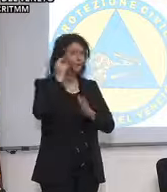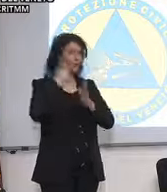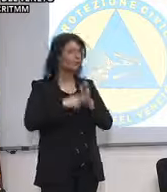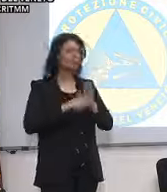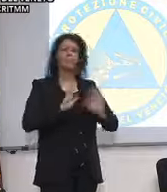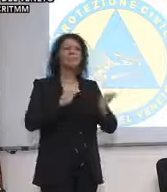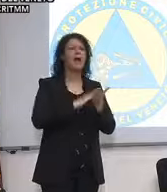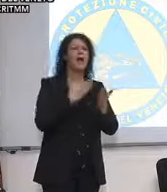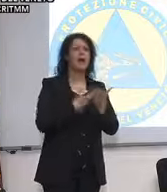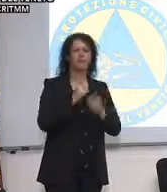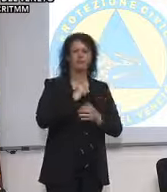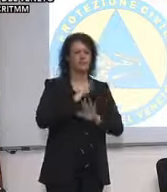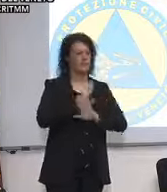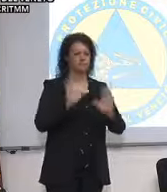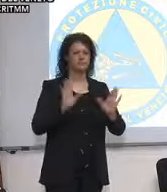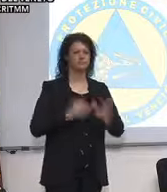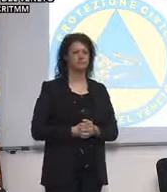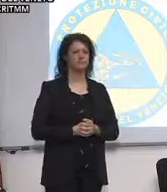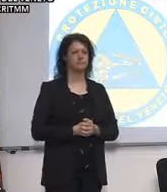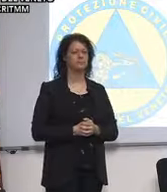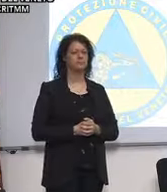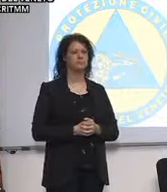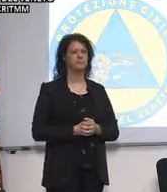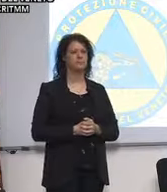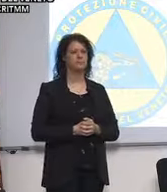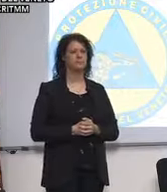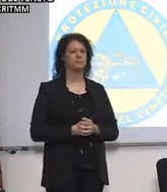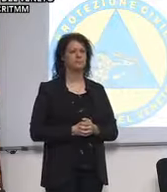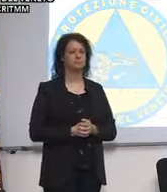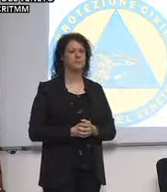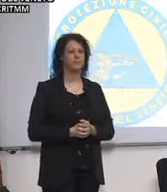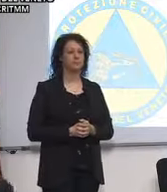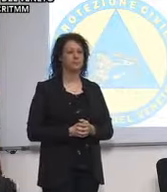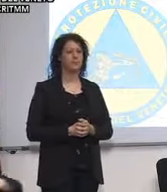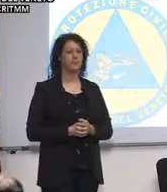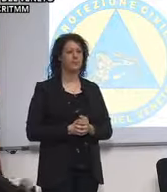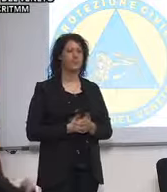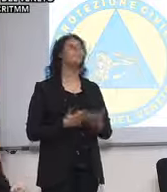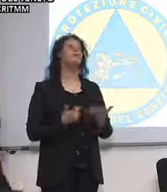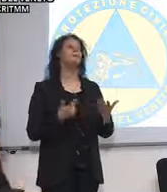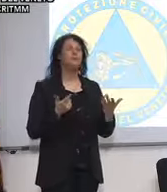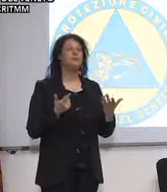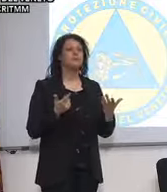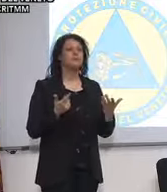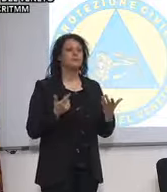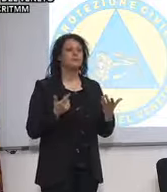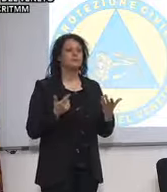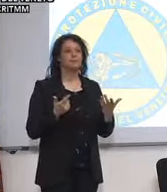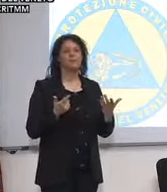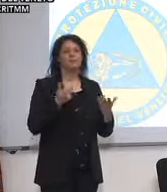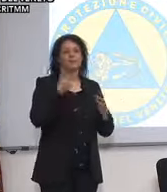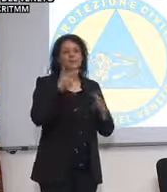valida. Anche perché se è vero che prima non lo prevedeva,